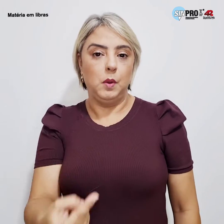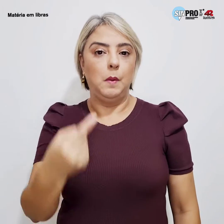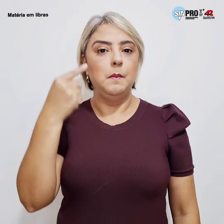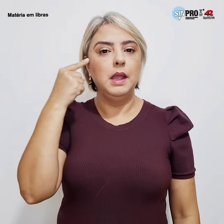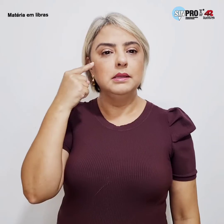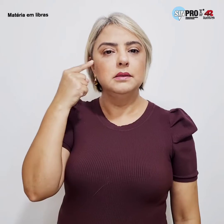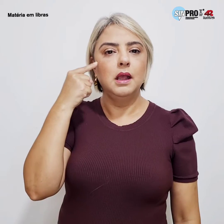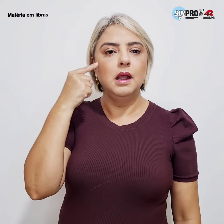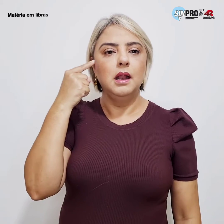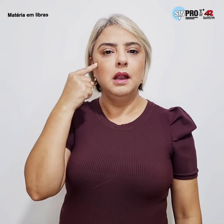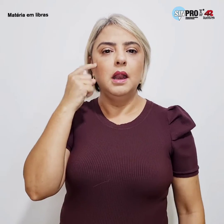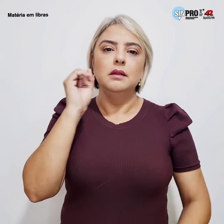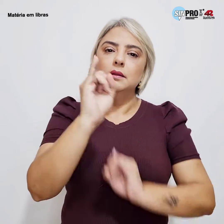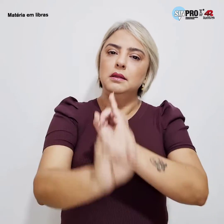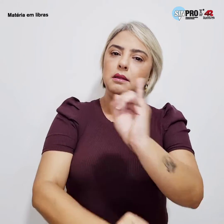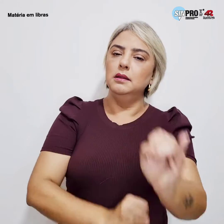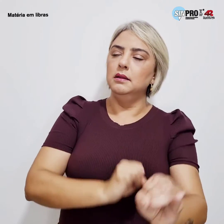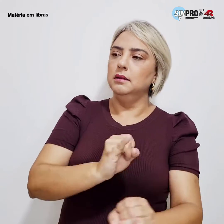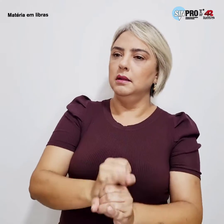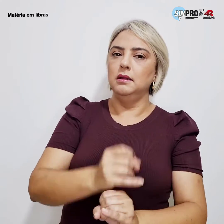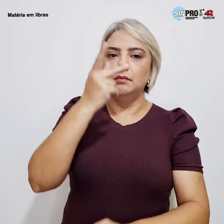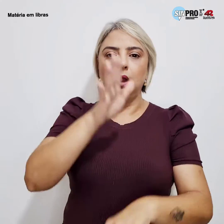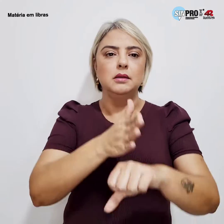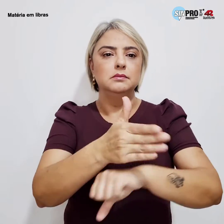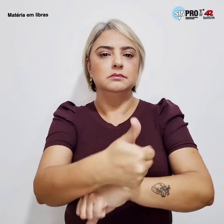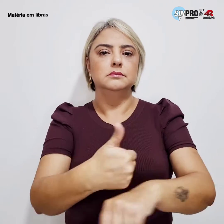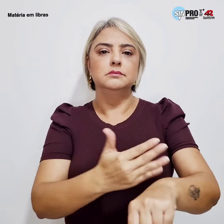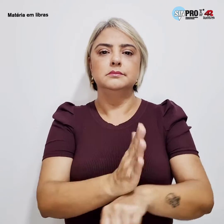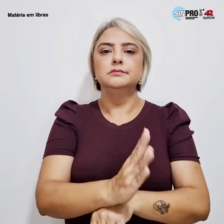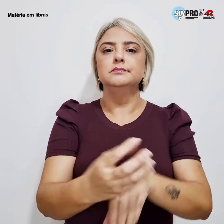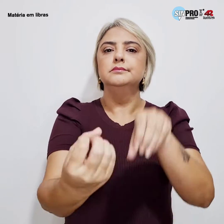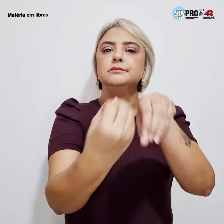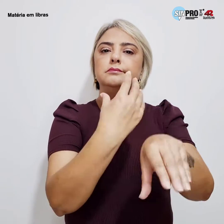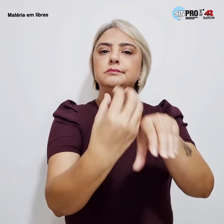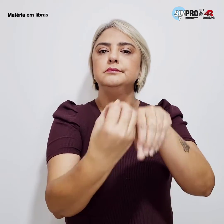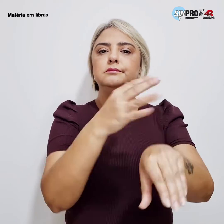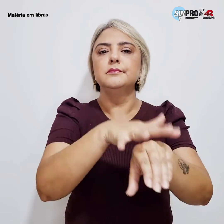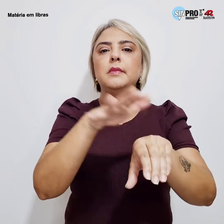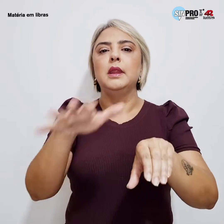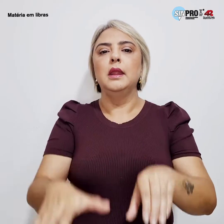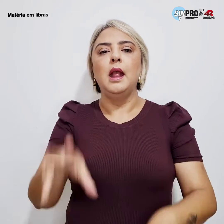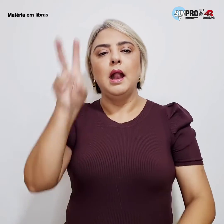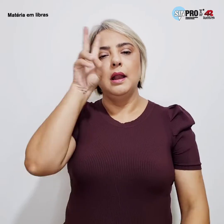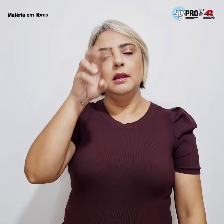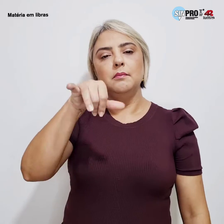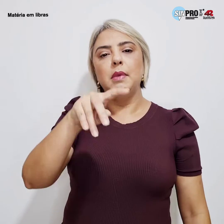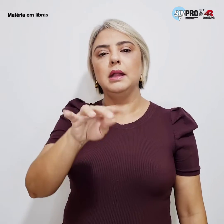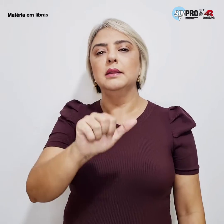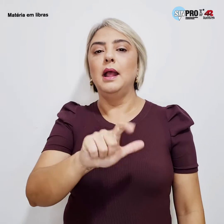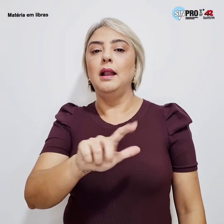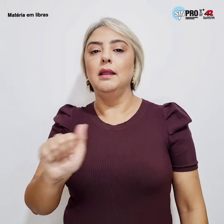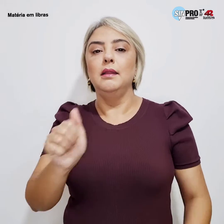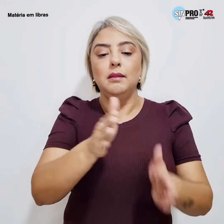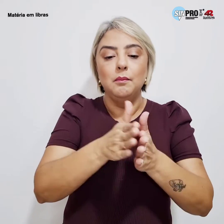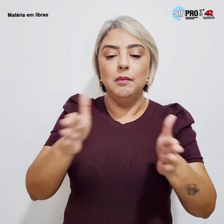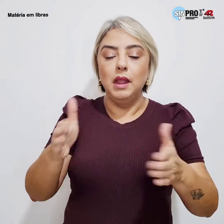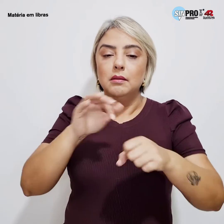em internet para acessar as aulas remotas. Lembra Madalena. Em período de pandemia e